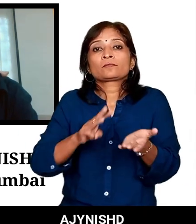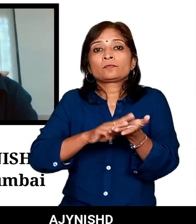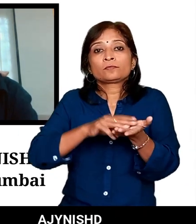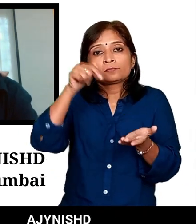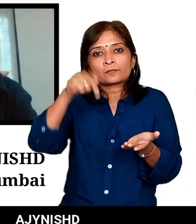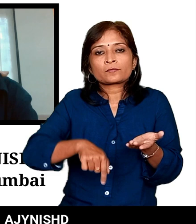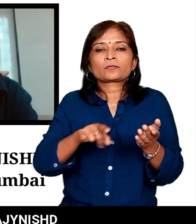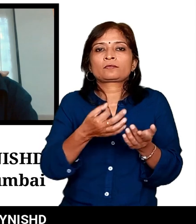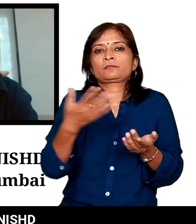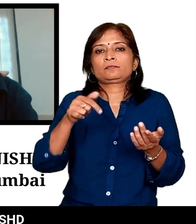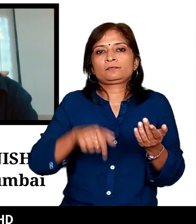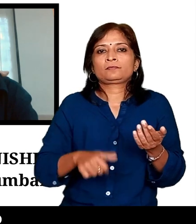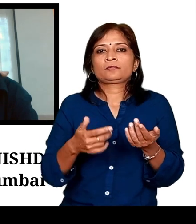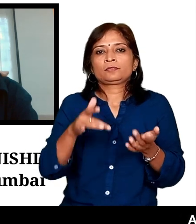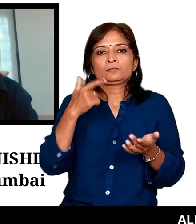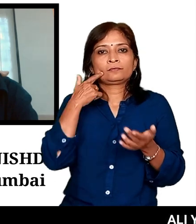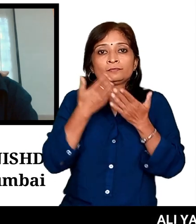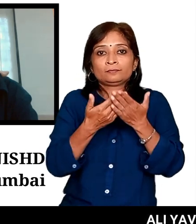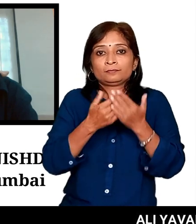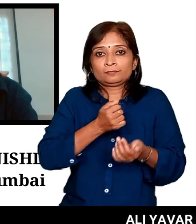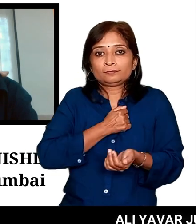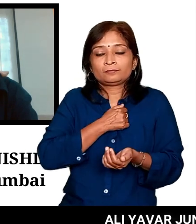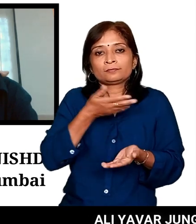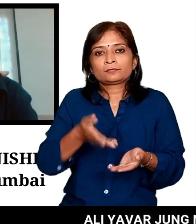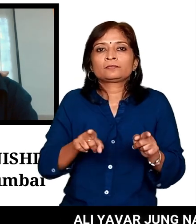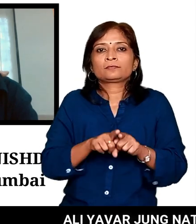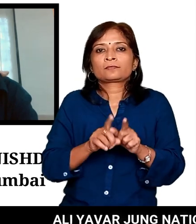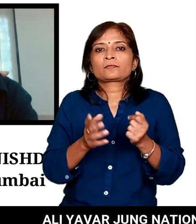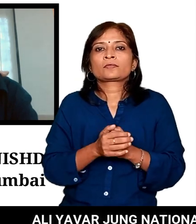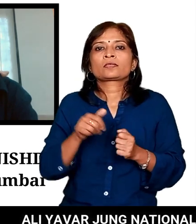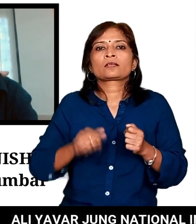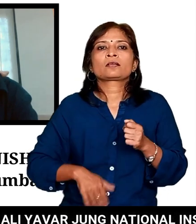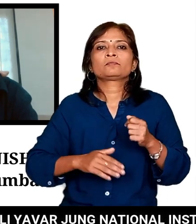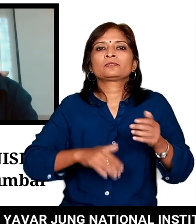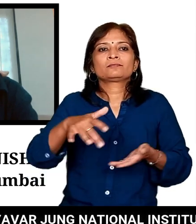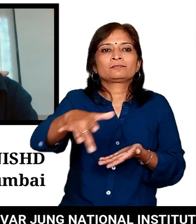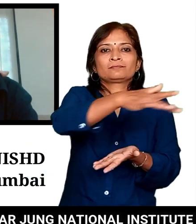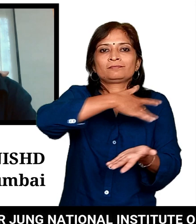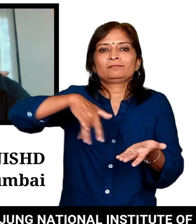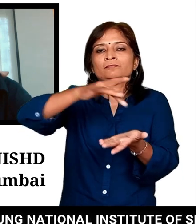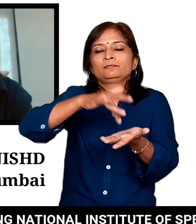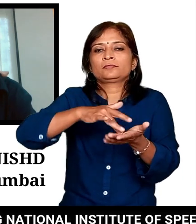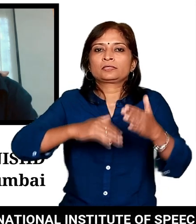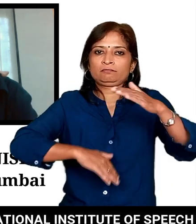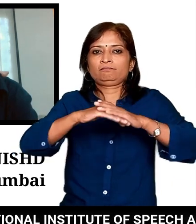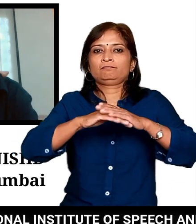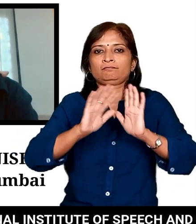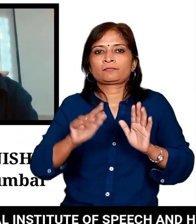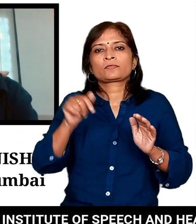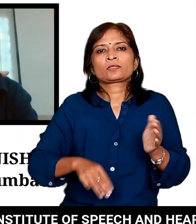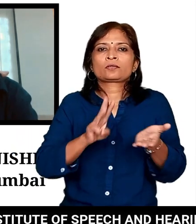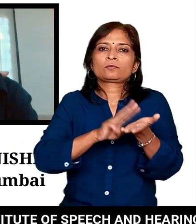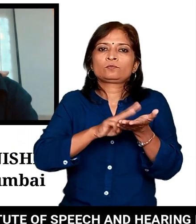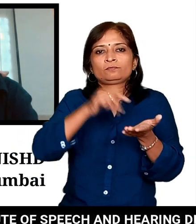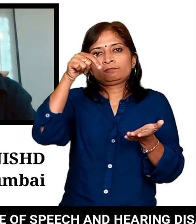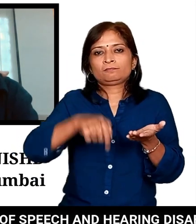में खासकर अलियावरजंग में अगर बात करेंगे, तो हमें थोड़ा सीमित है हमारा, हम सिर्फ